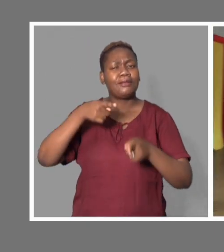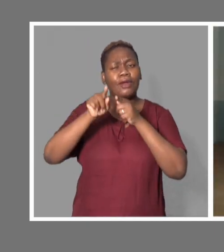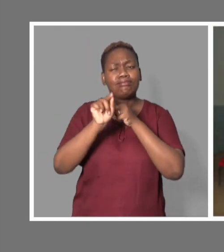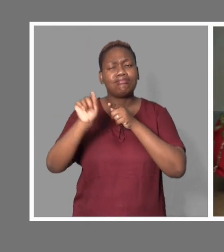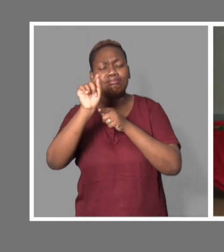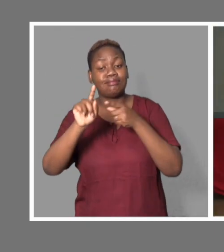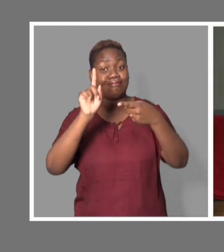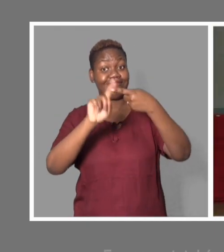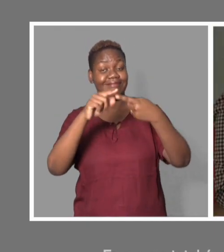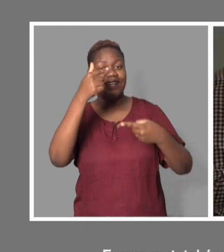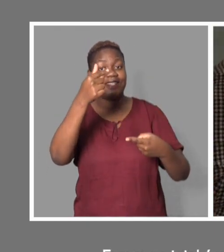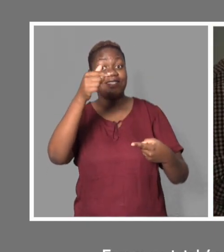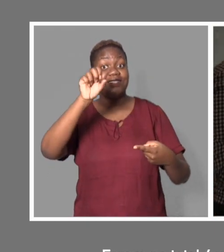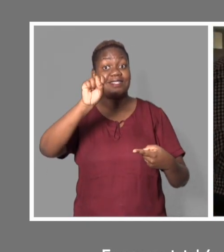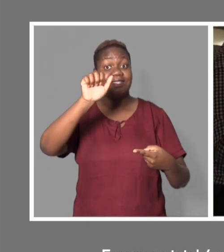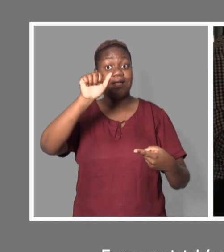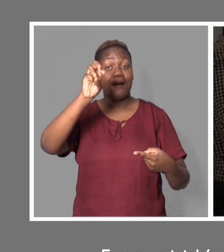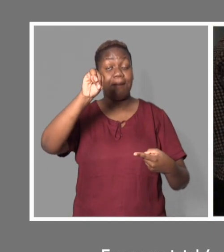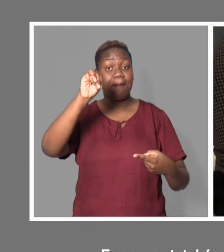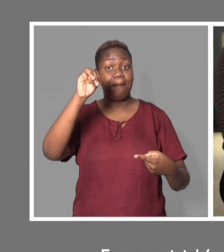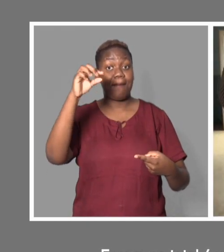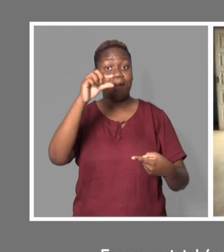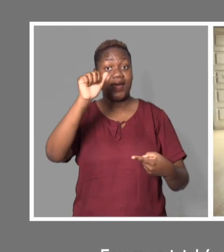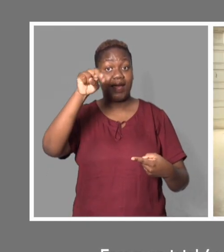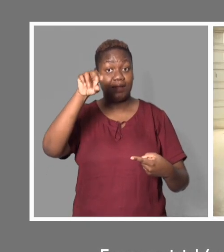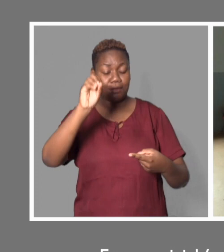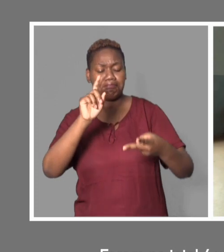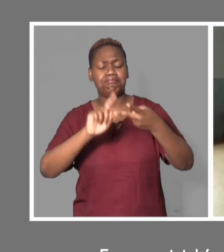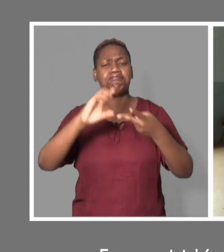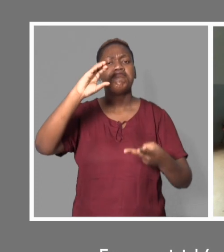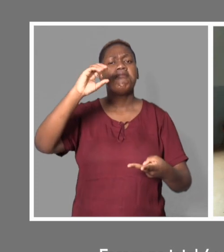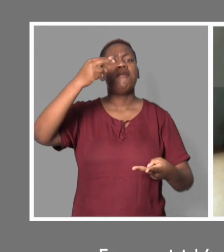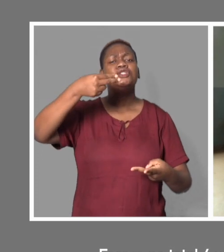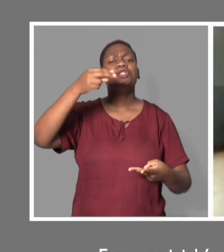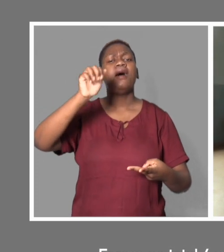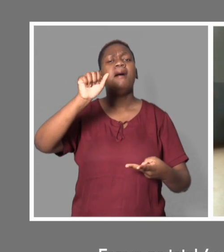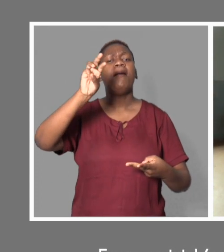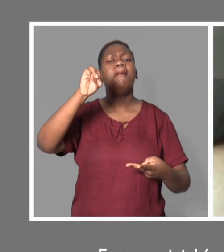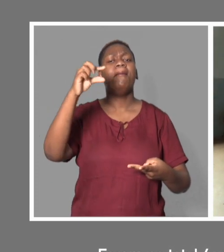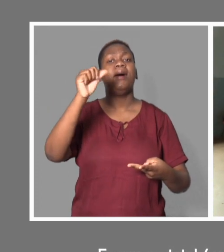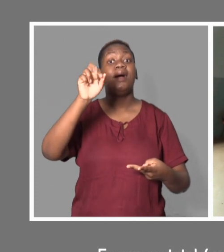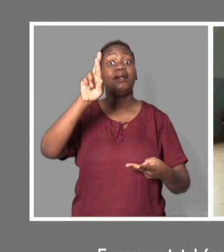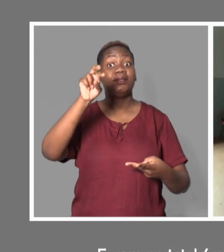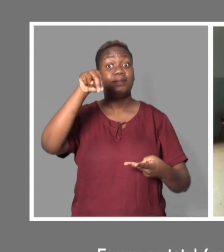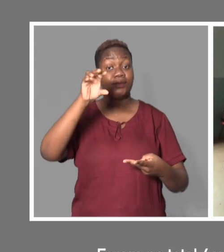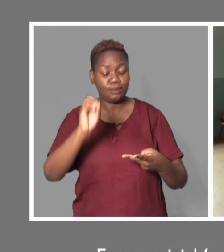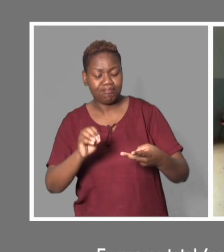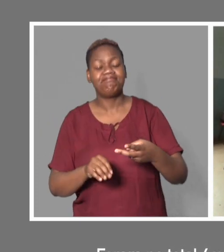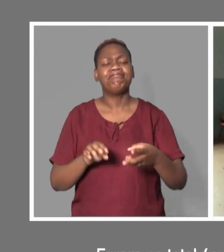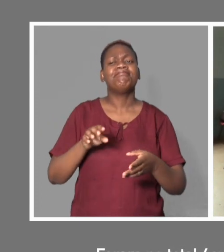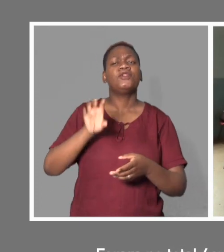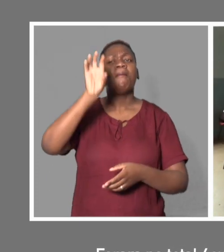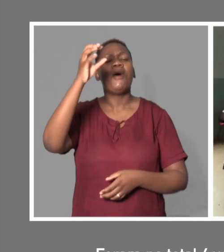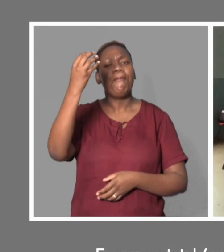Foram no total 14 workshops realizados nos distritos de Tsangano e Xangara em Tete